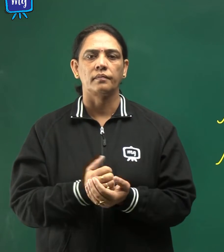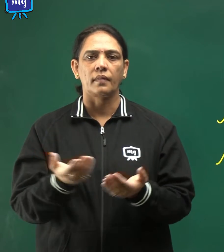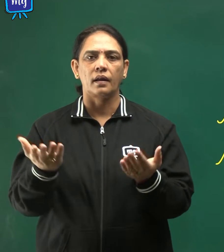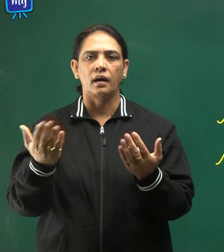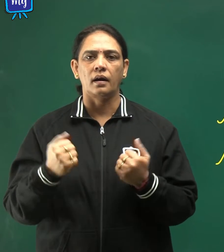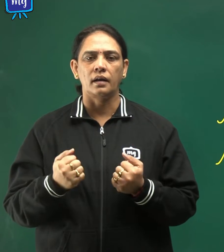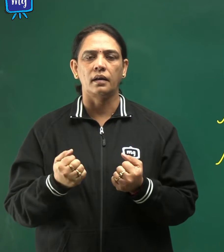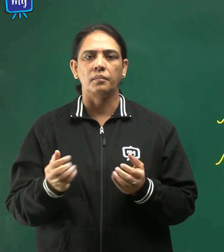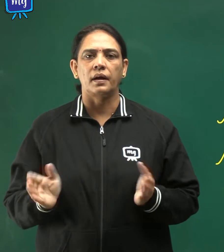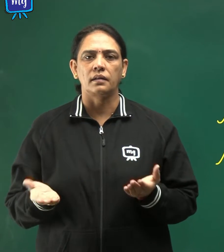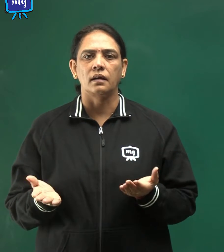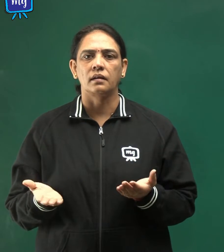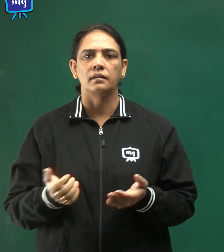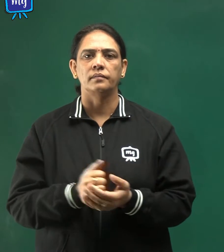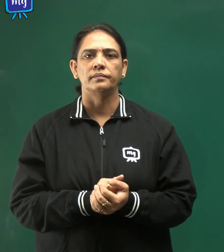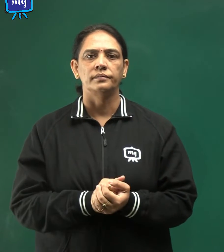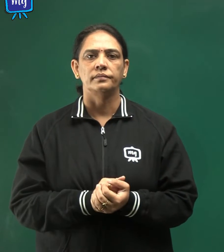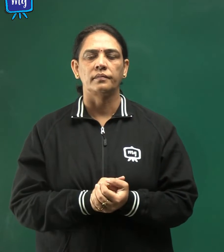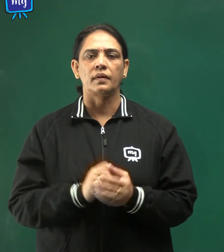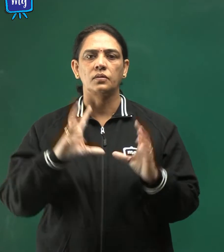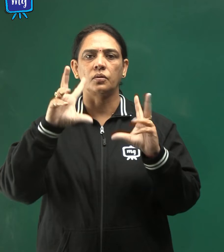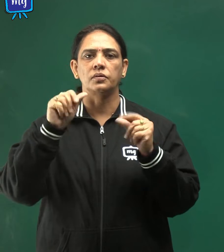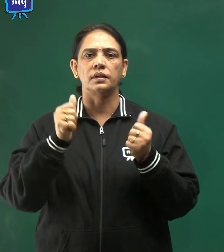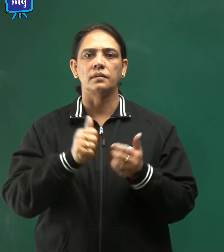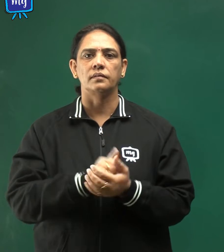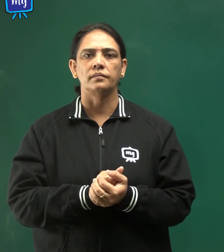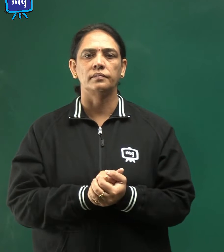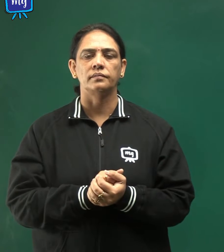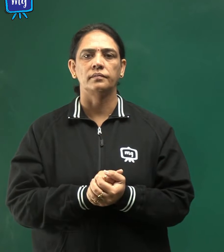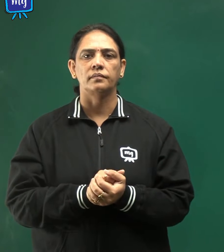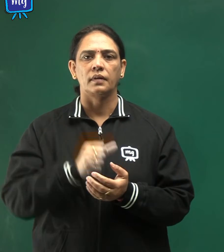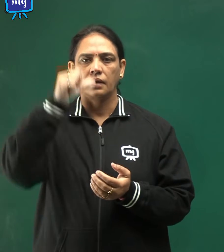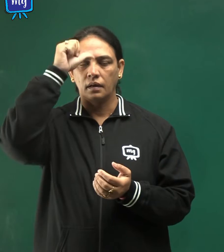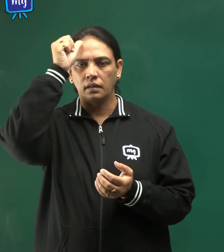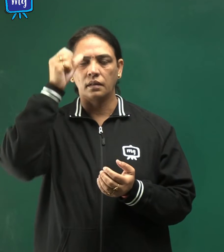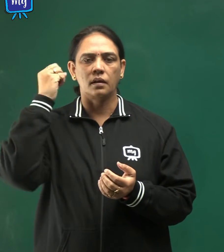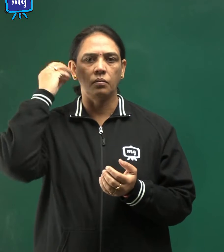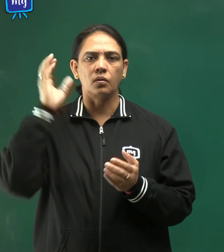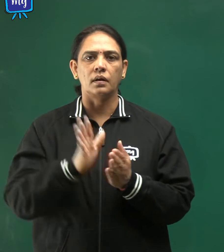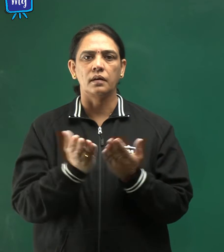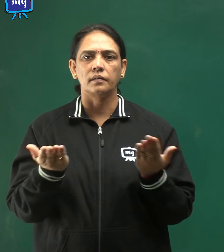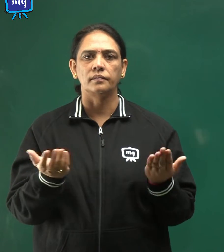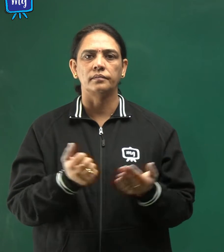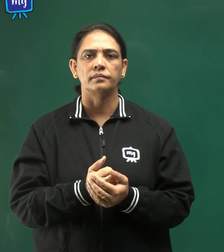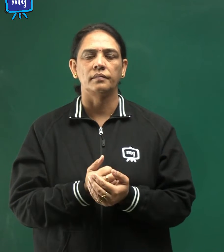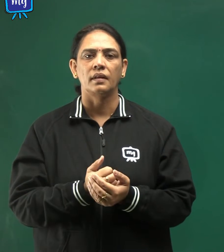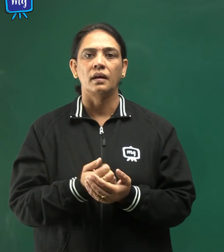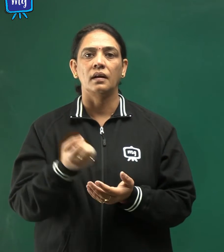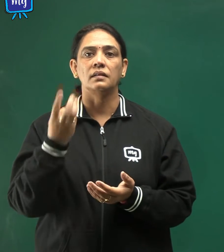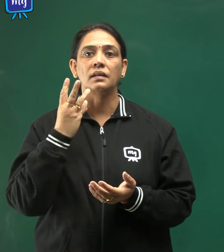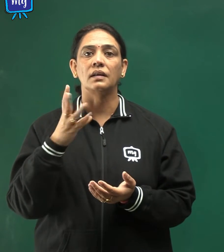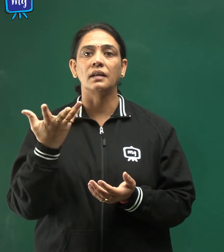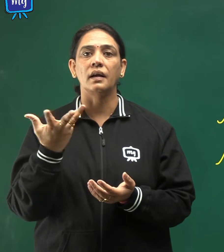आने की प्रायिकता। हल: हिंदी की पुस्तकें कितनी हैं?